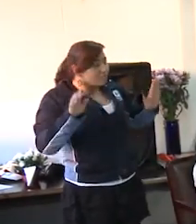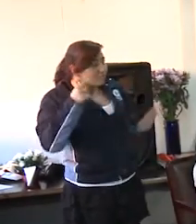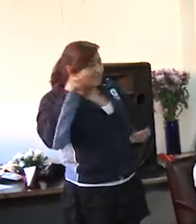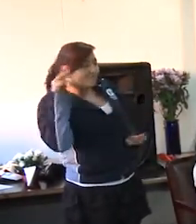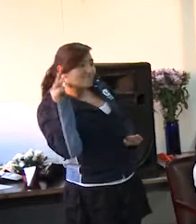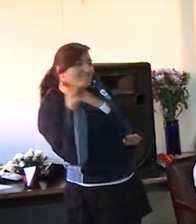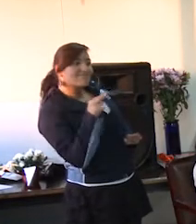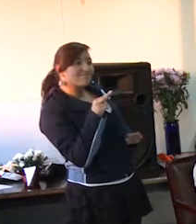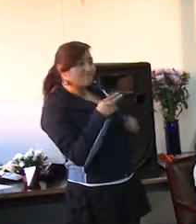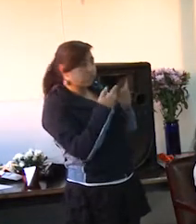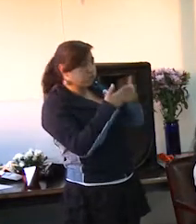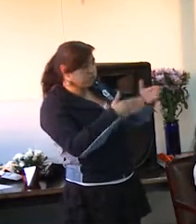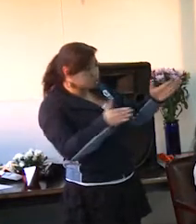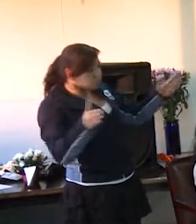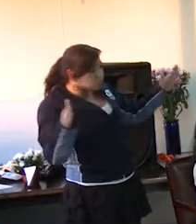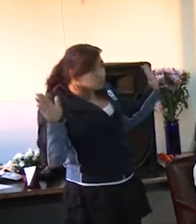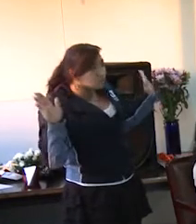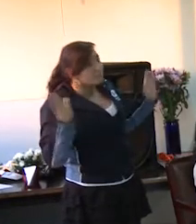espectro amplio.